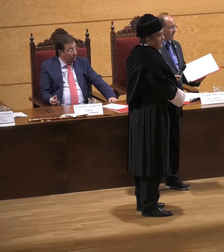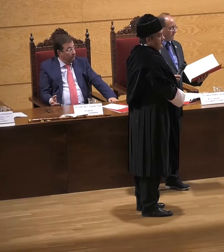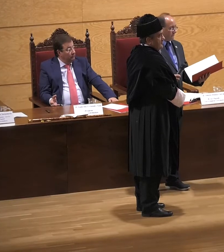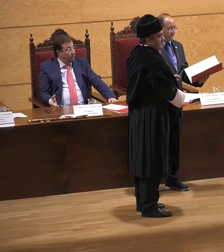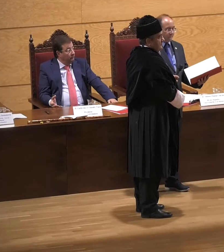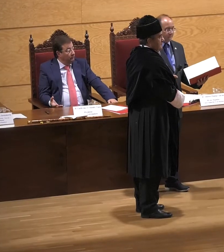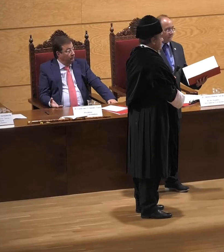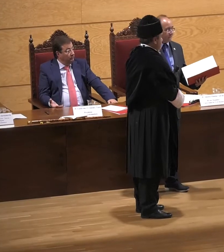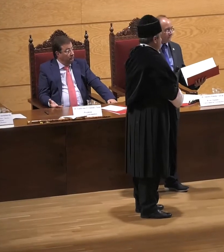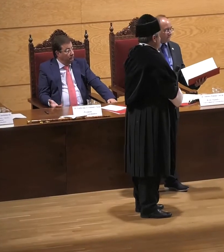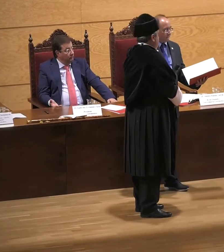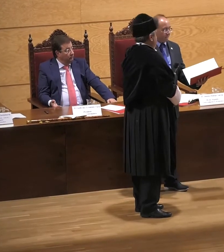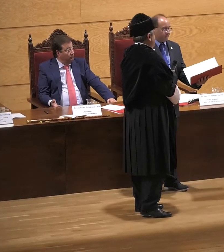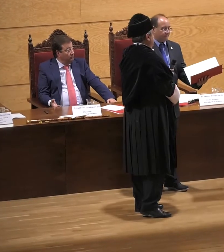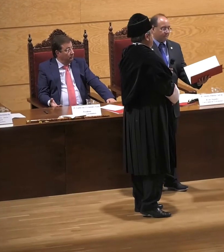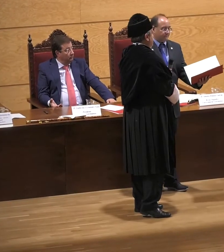Blanco Blázquez.